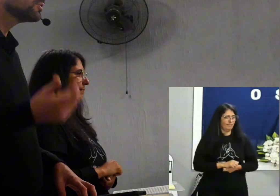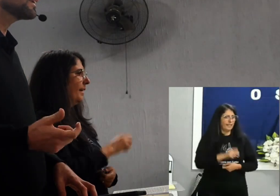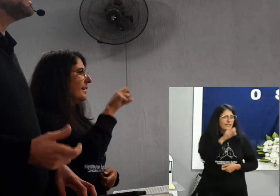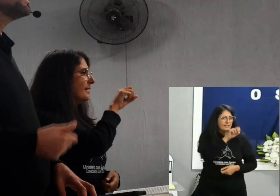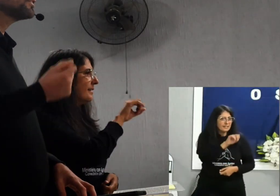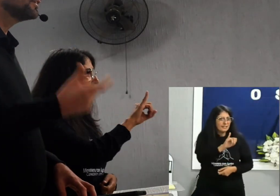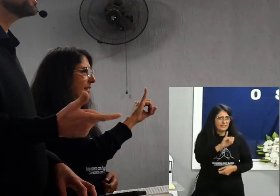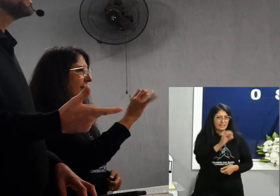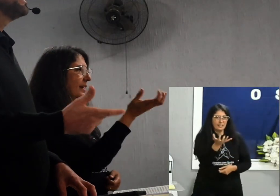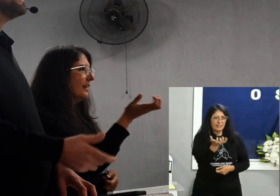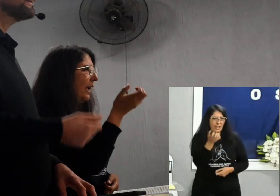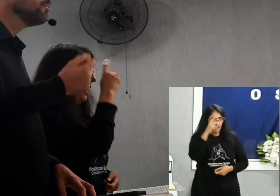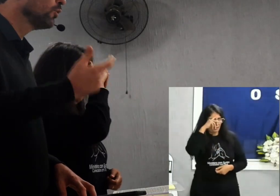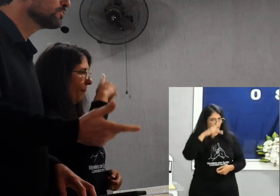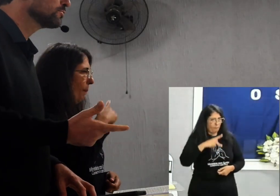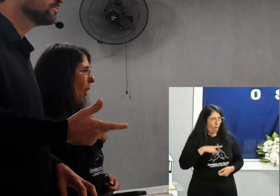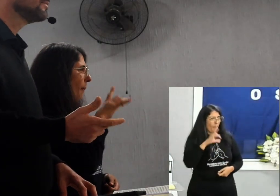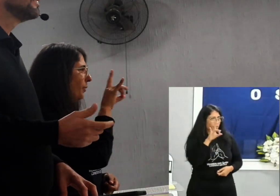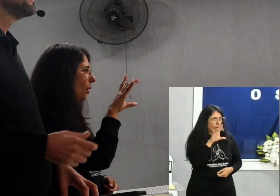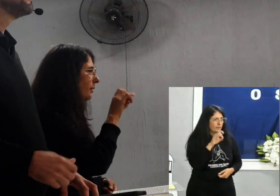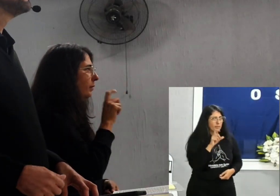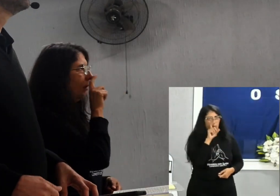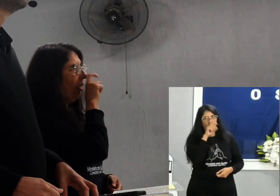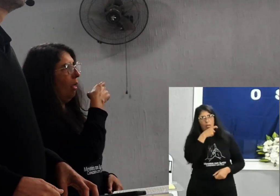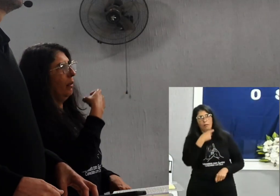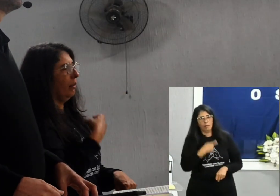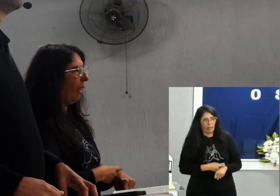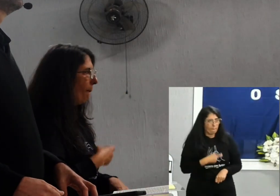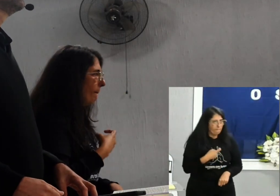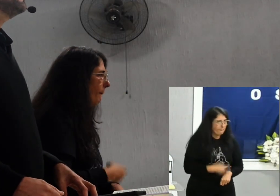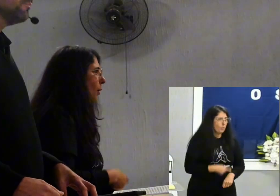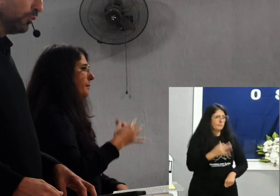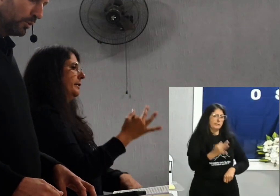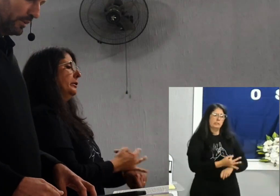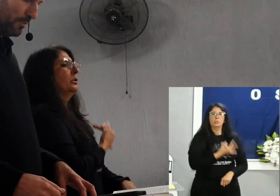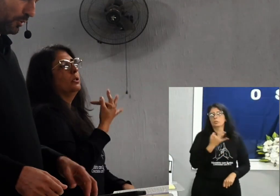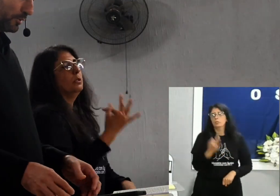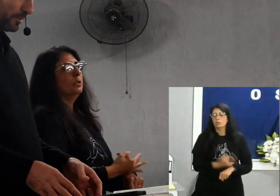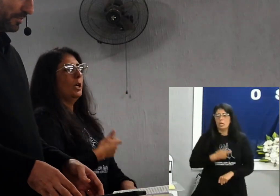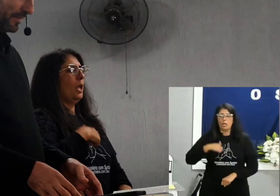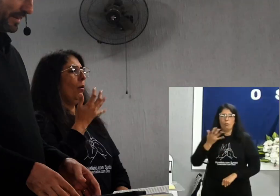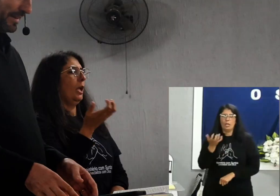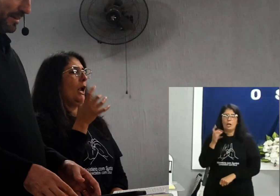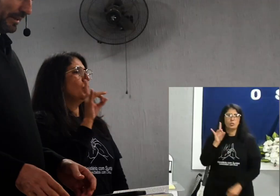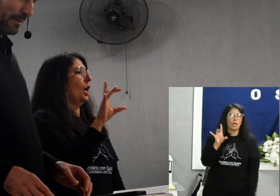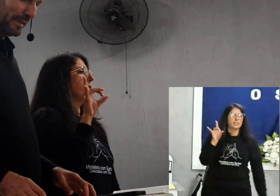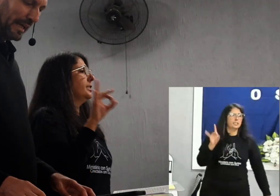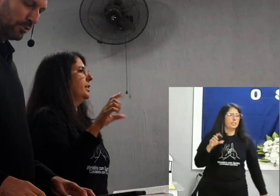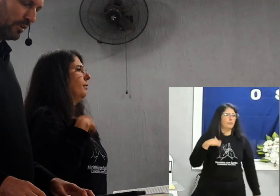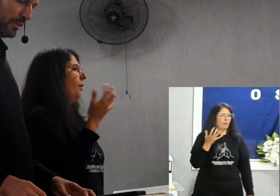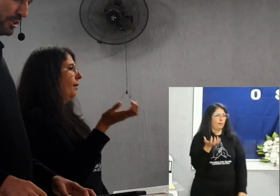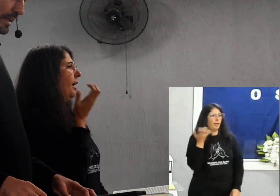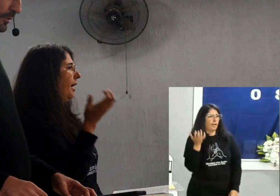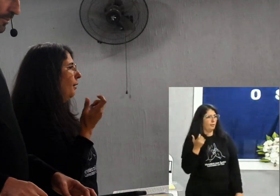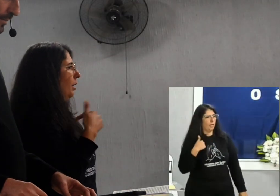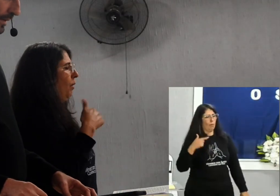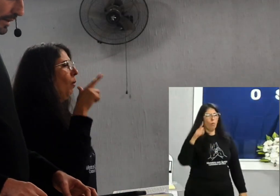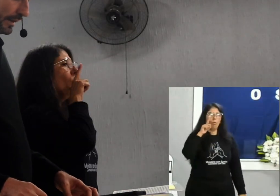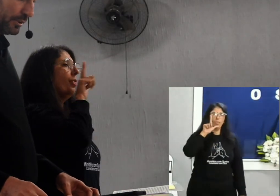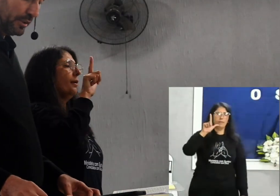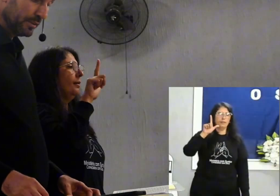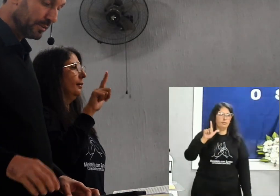ele busca, ele insiste, ele é teimoso. Ele é muito teimoso. Mas a mensagem do